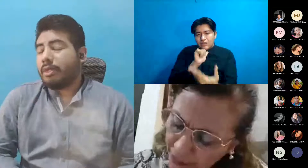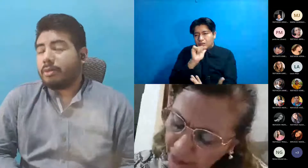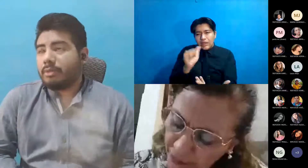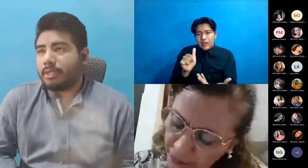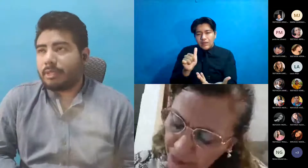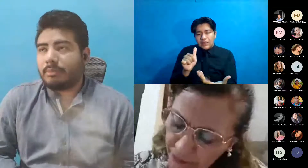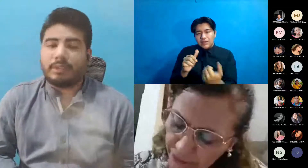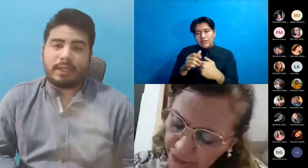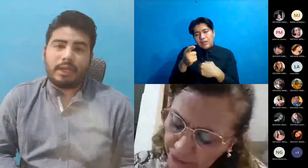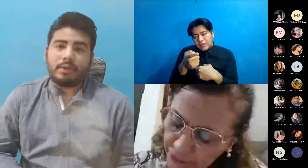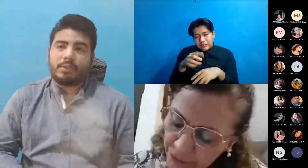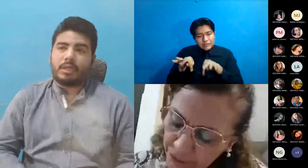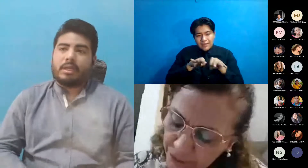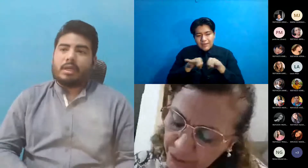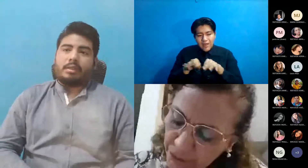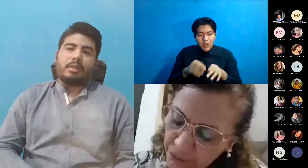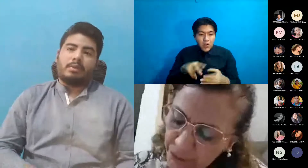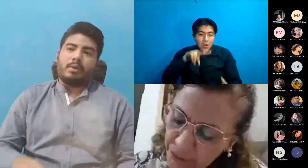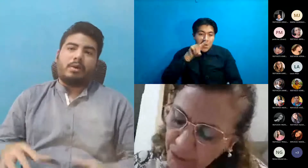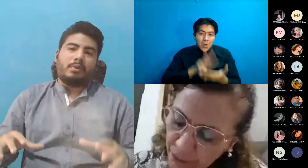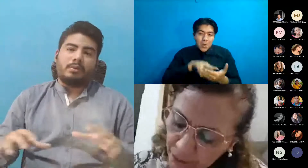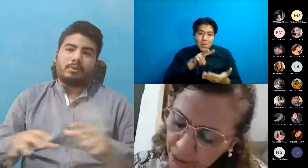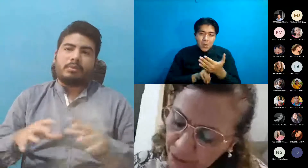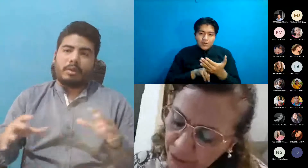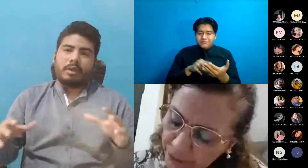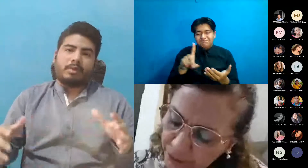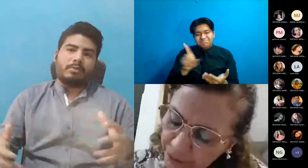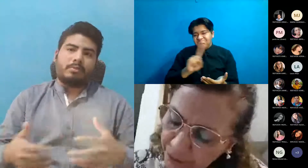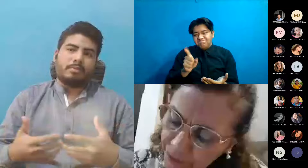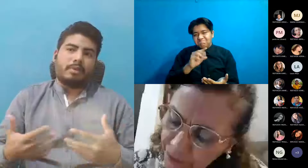trabajo, pero es una cuestión que también se tiene que luchar tanto